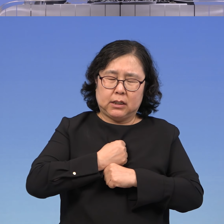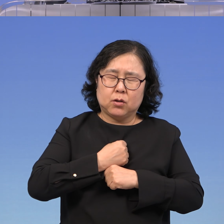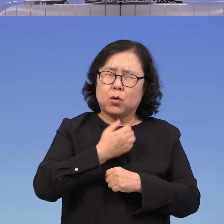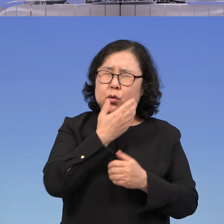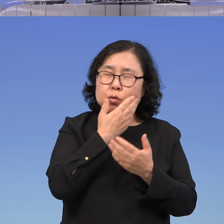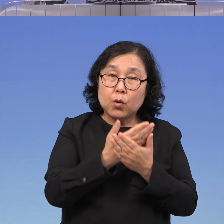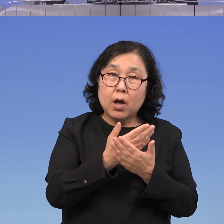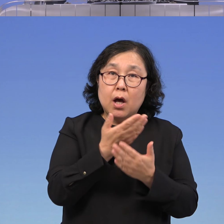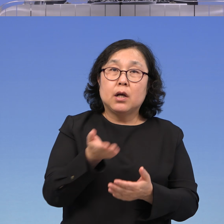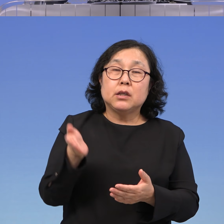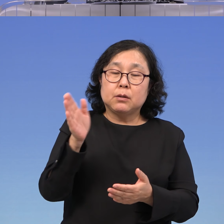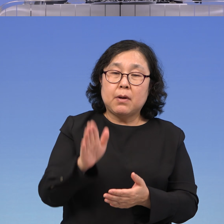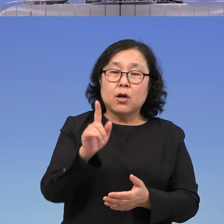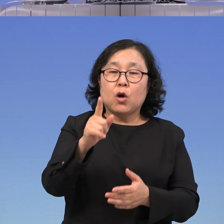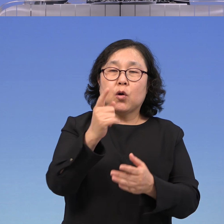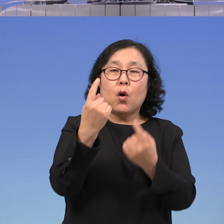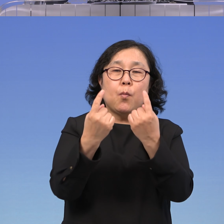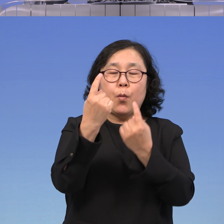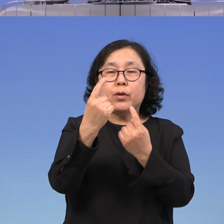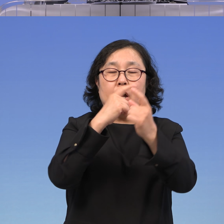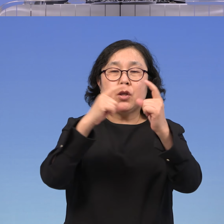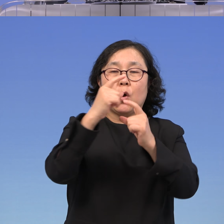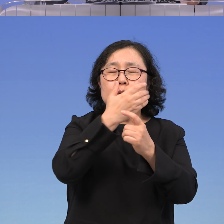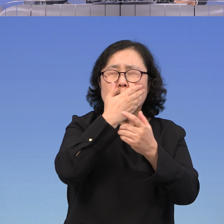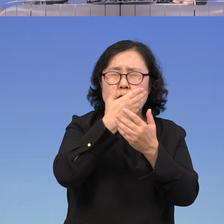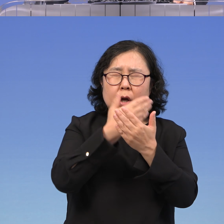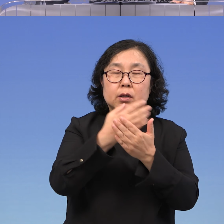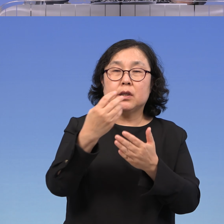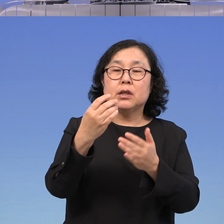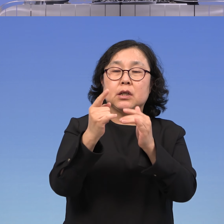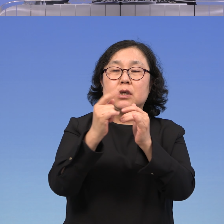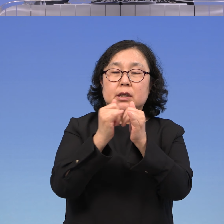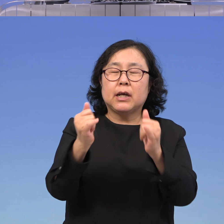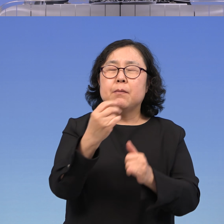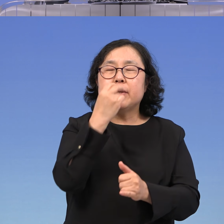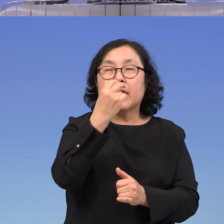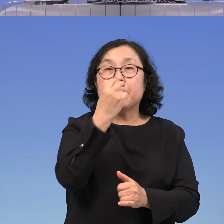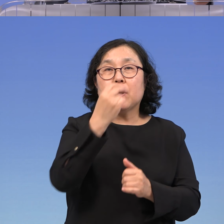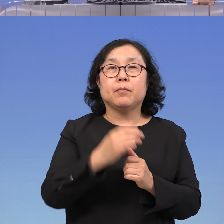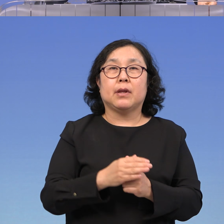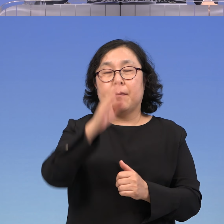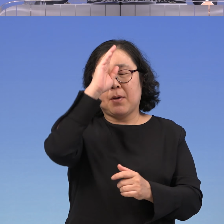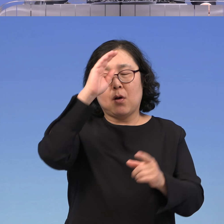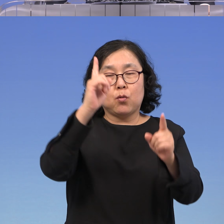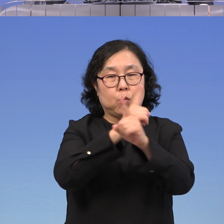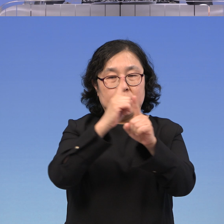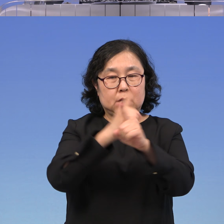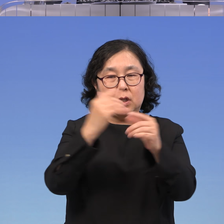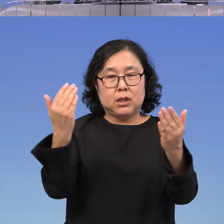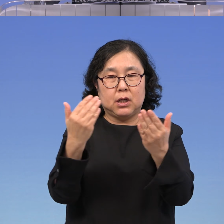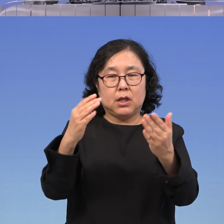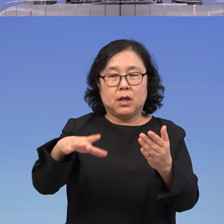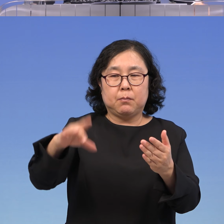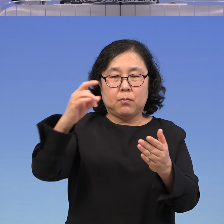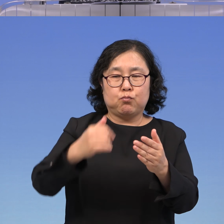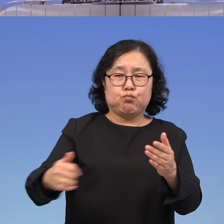안식일 보다 더 드 소중한건 그 사람의 생명이라는 것 그걸 치유하는 것이 우선 등 되는거